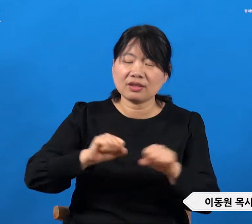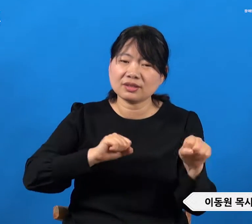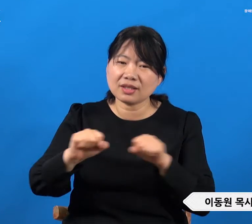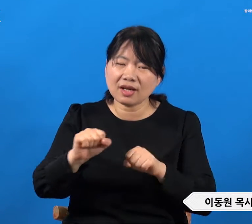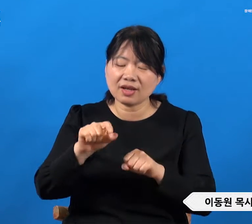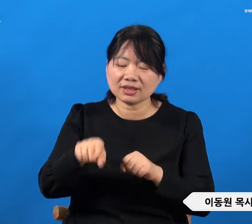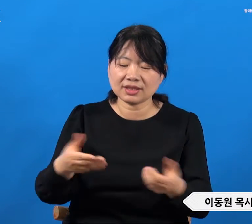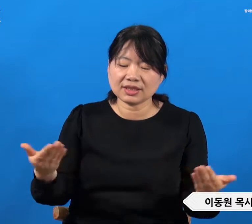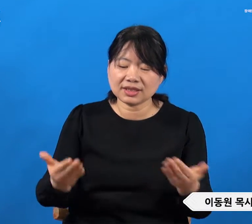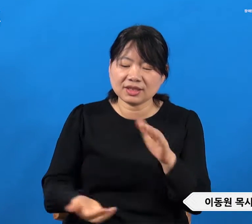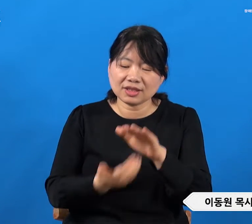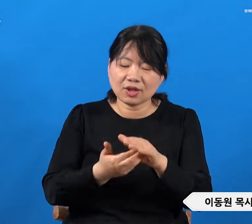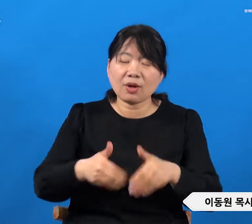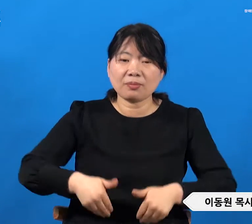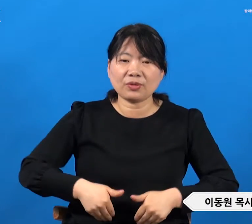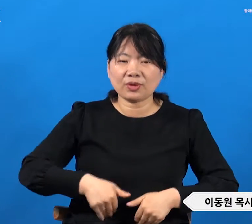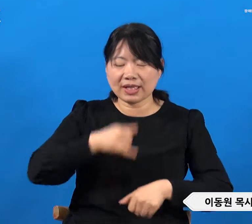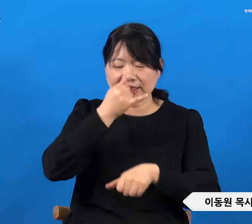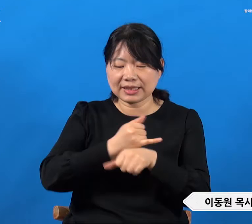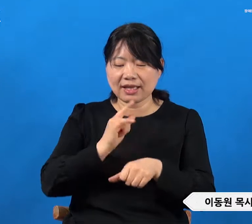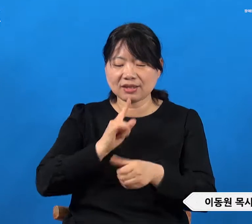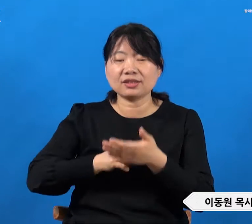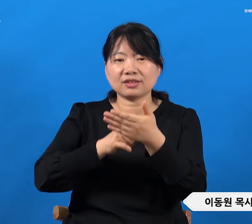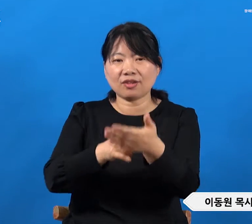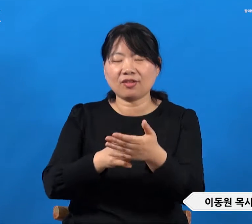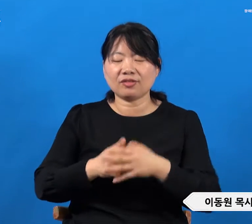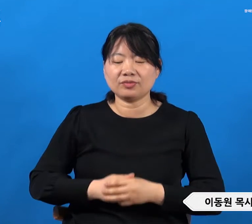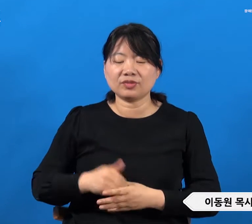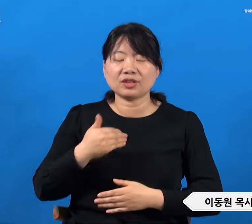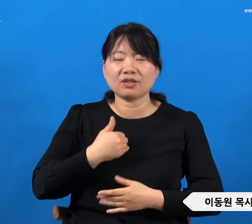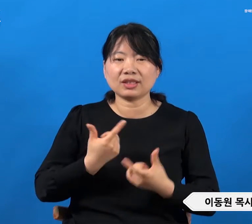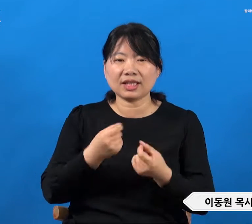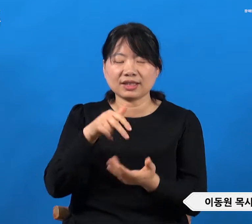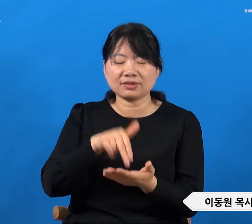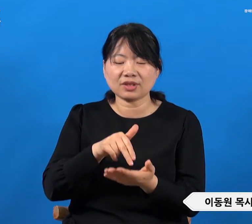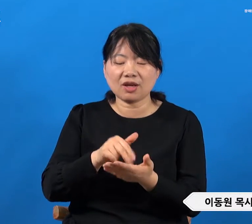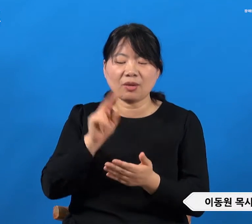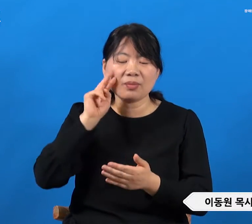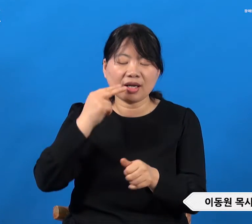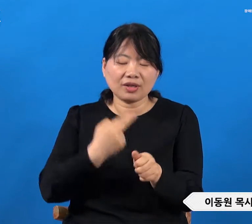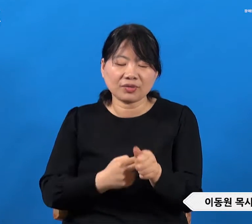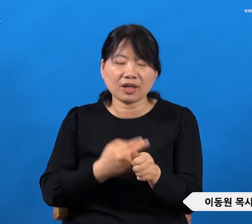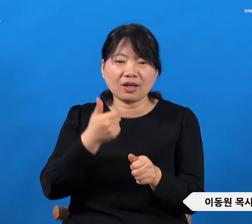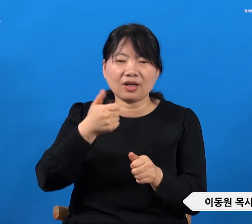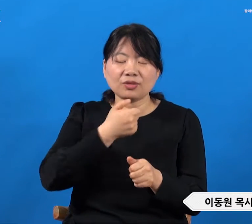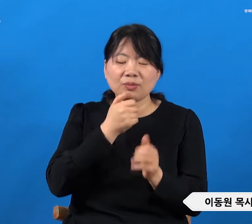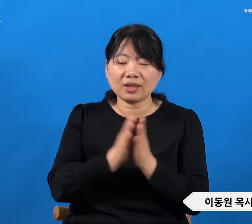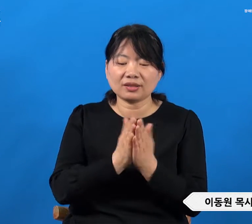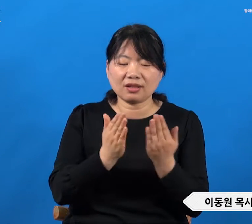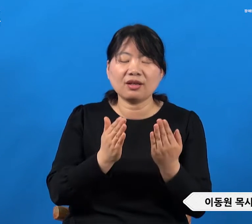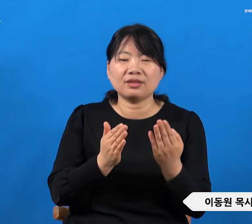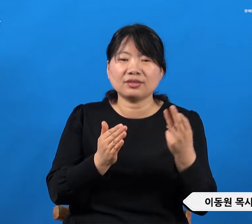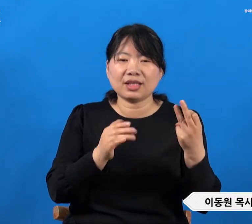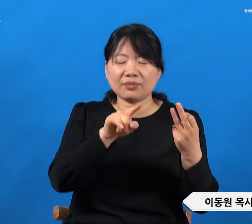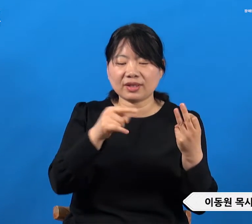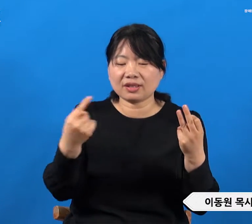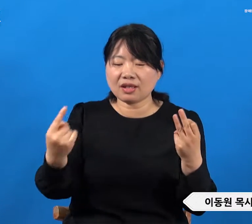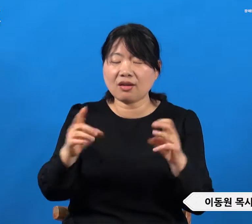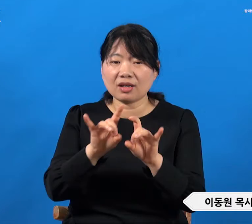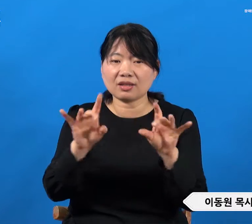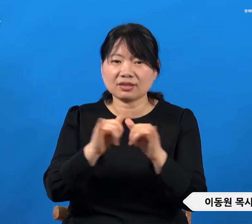사역, 그 일을 이루어갈 필요가 있다는 것입니다. 저는 그런 의미에서 바울 사도가 로마서 13장